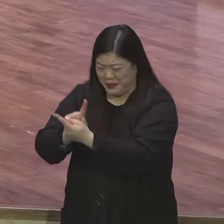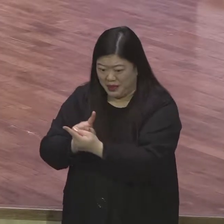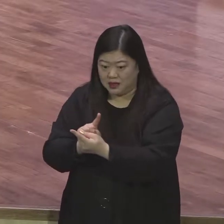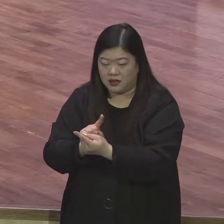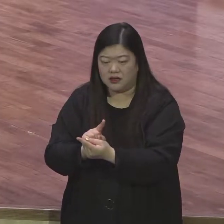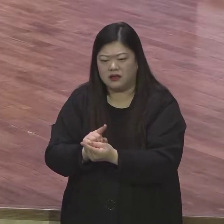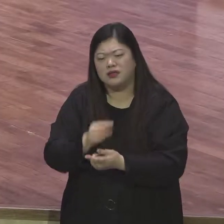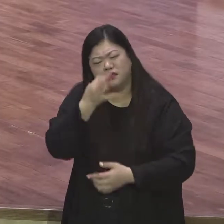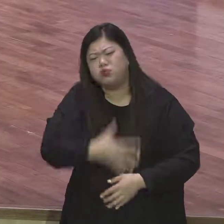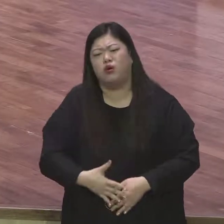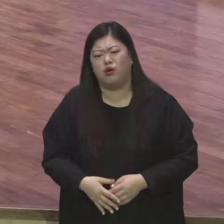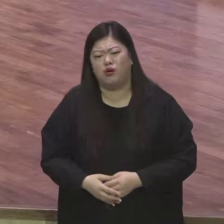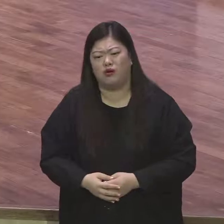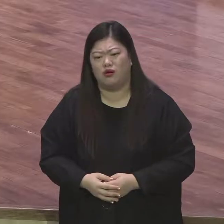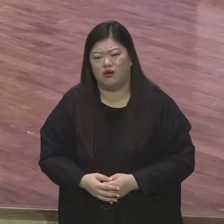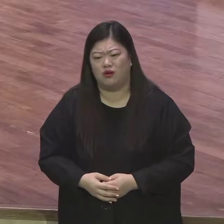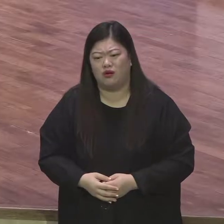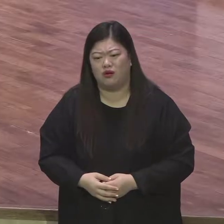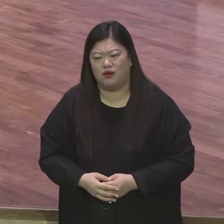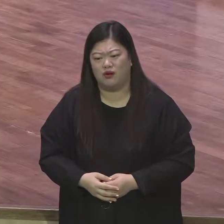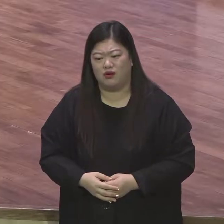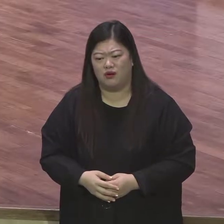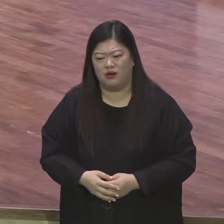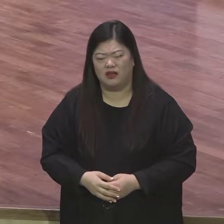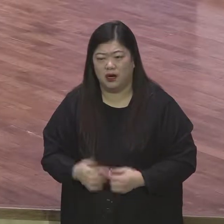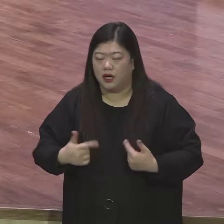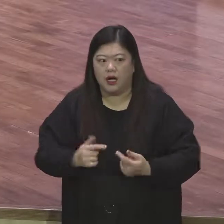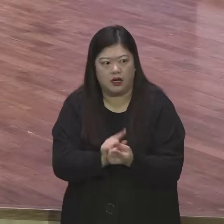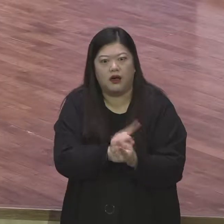예언기 왔다. 이거 우연이 아니라니까요.